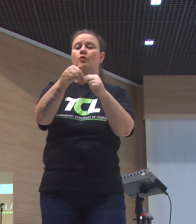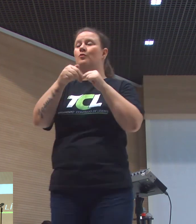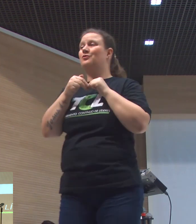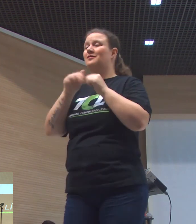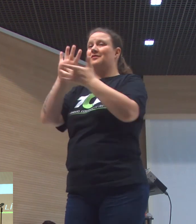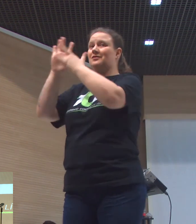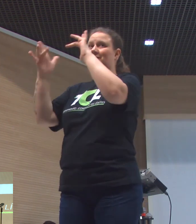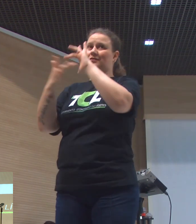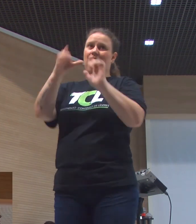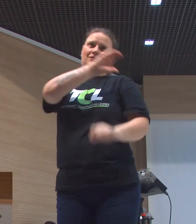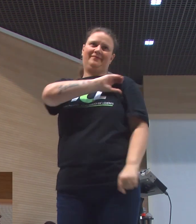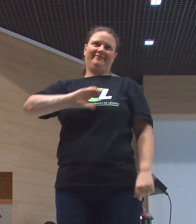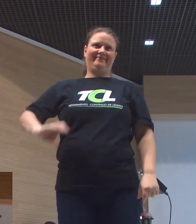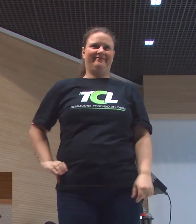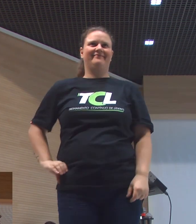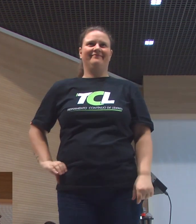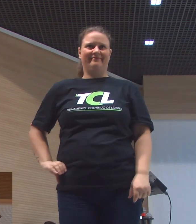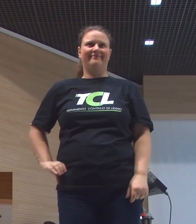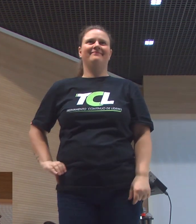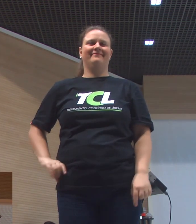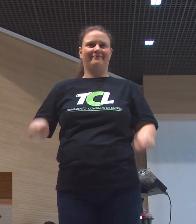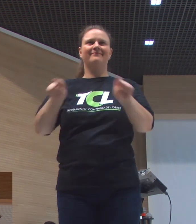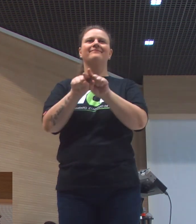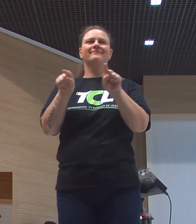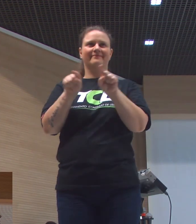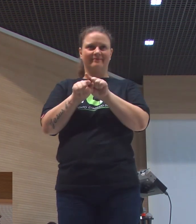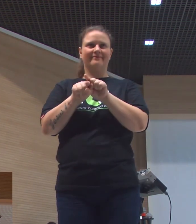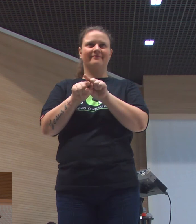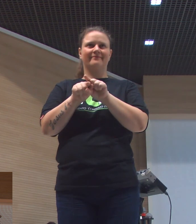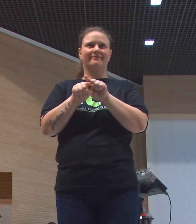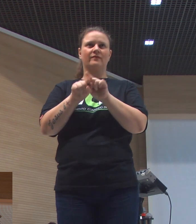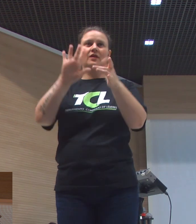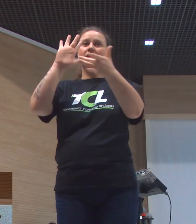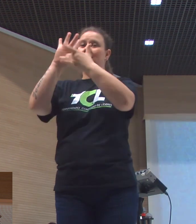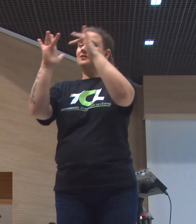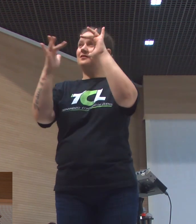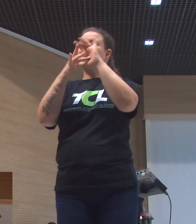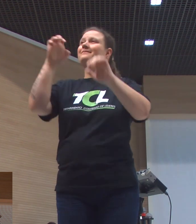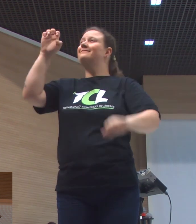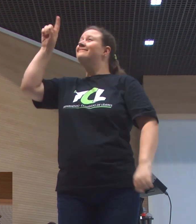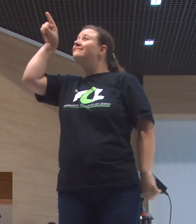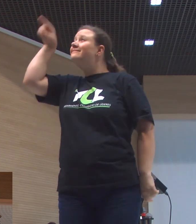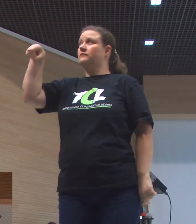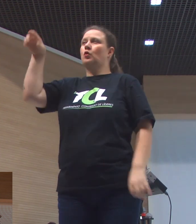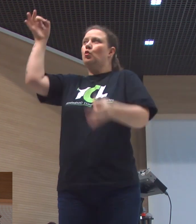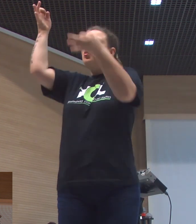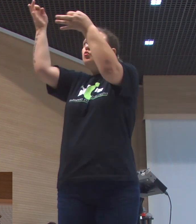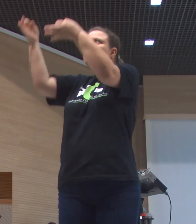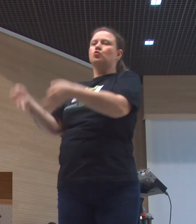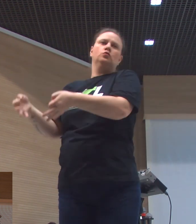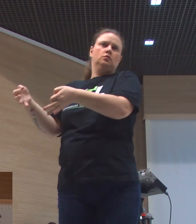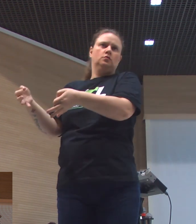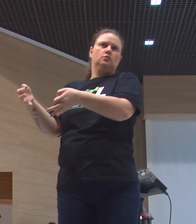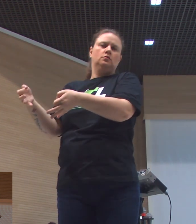minha causa. E Jesus é o justo que